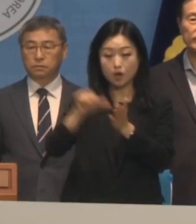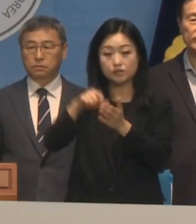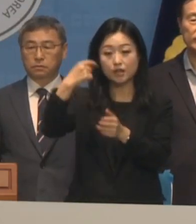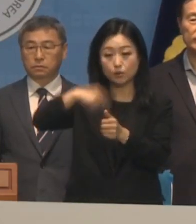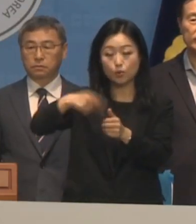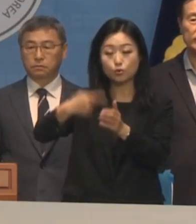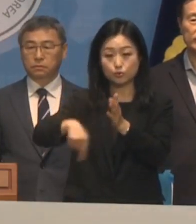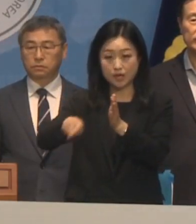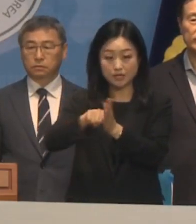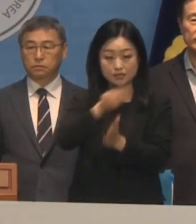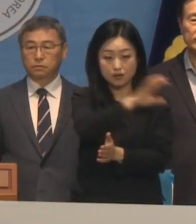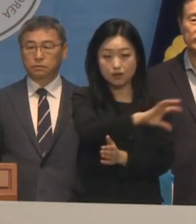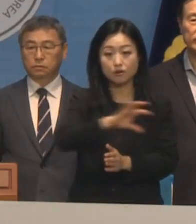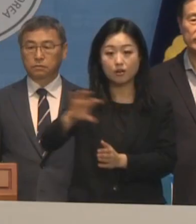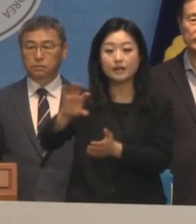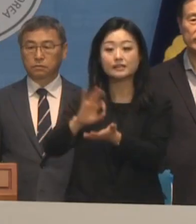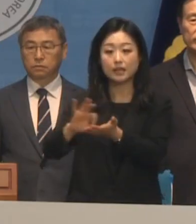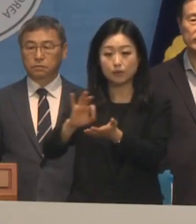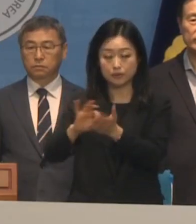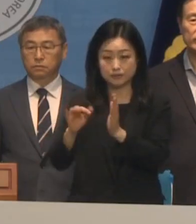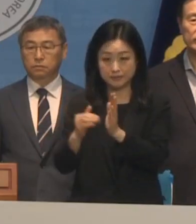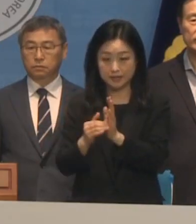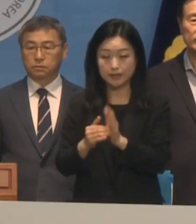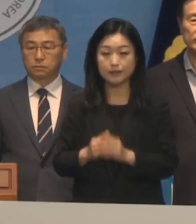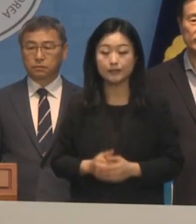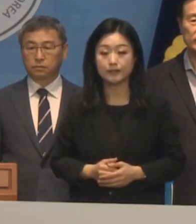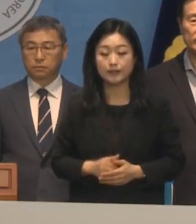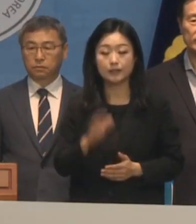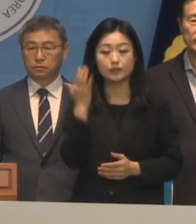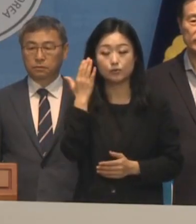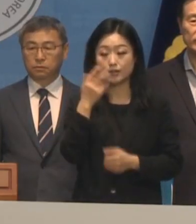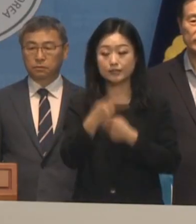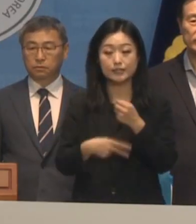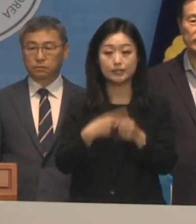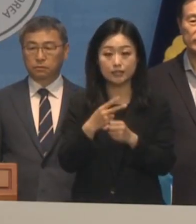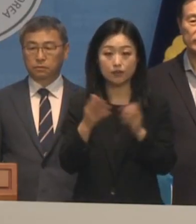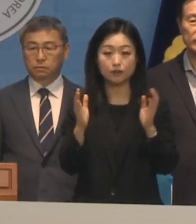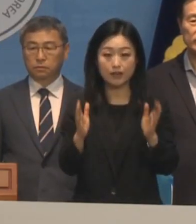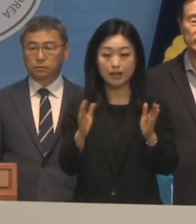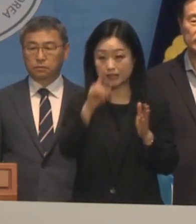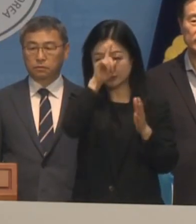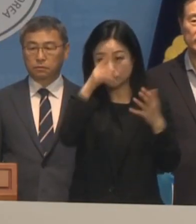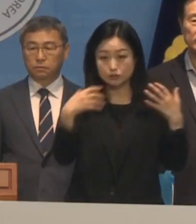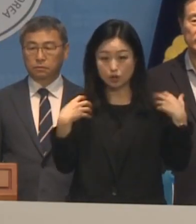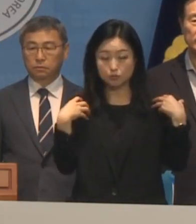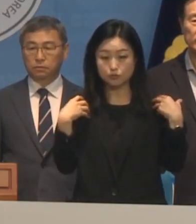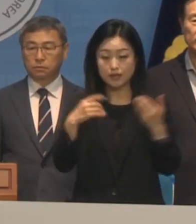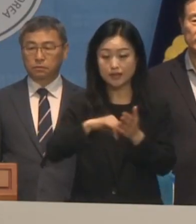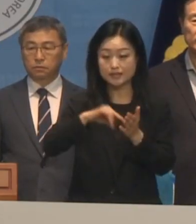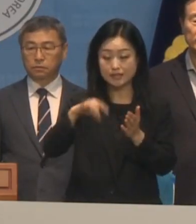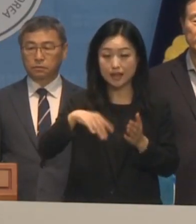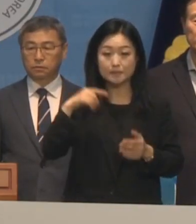유총고등학생들을 위해 사용해야 할 지방교육 재정 교부금 중